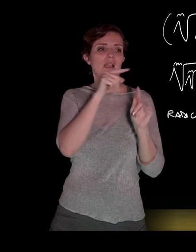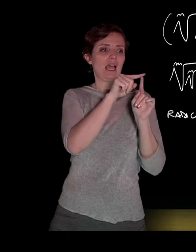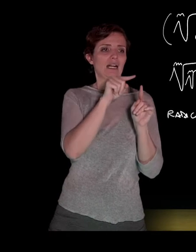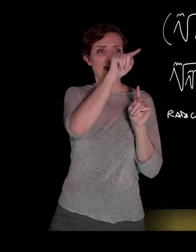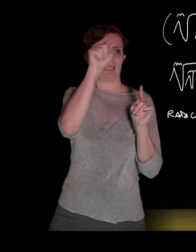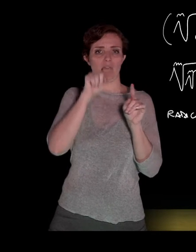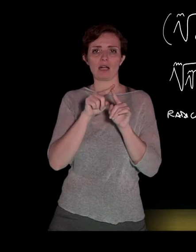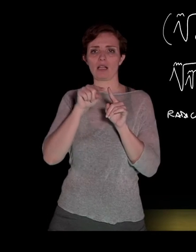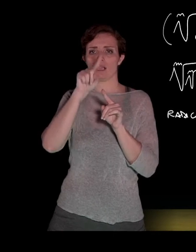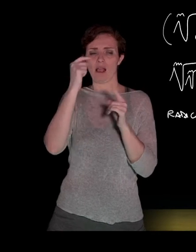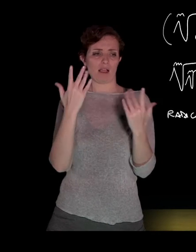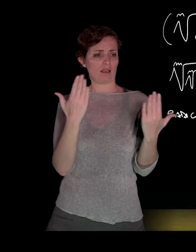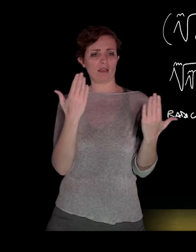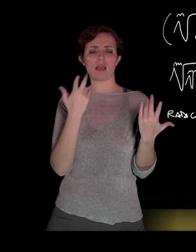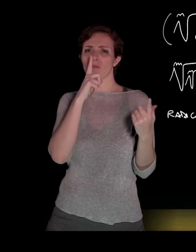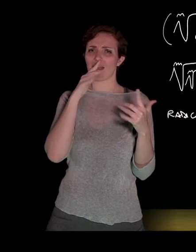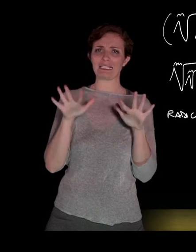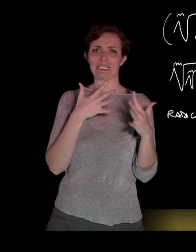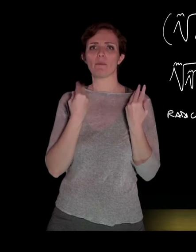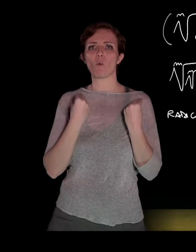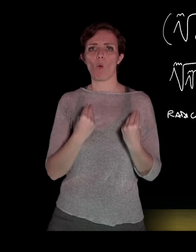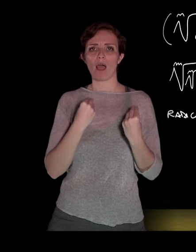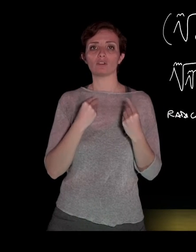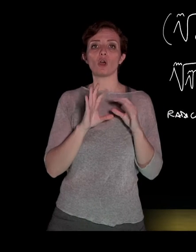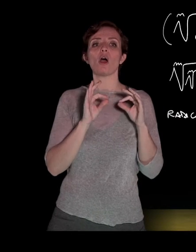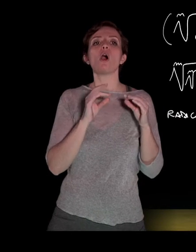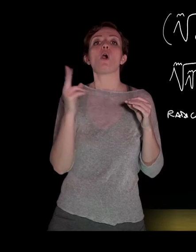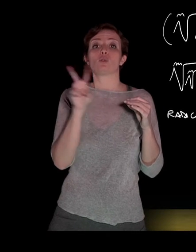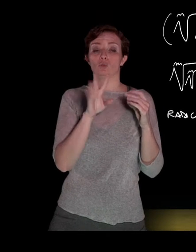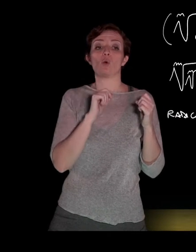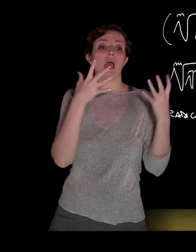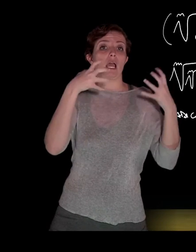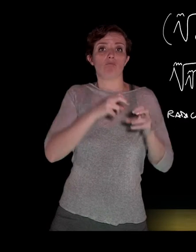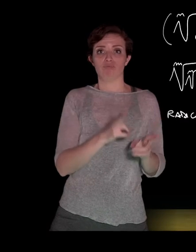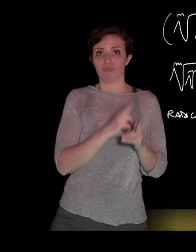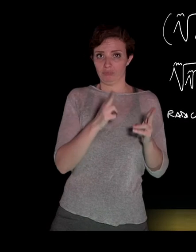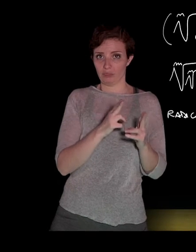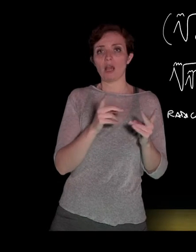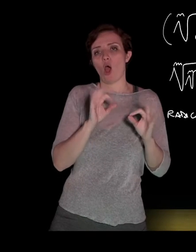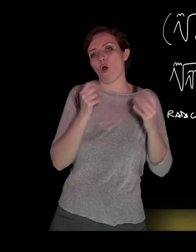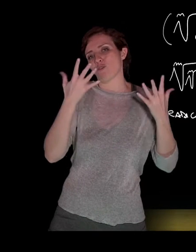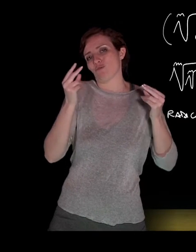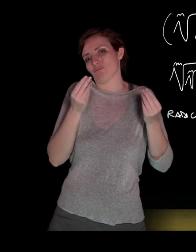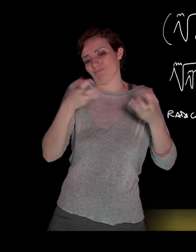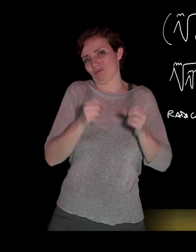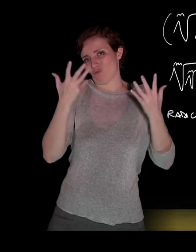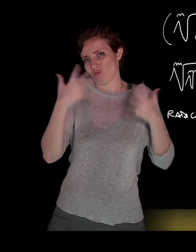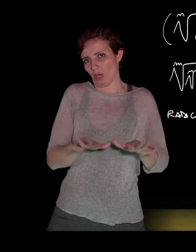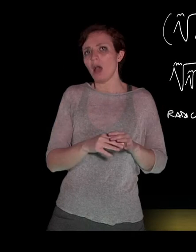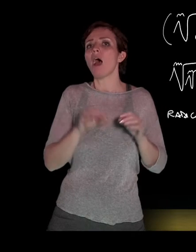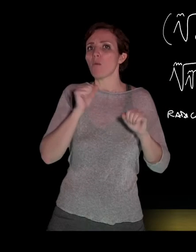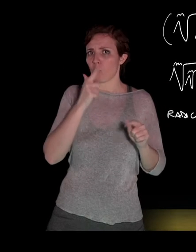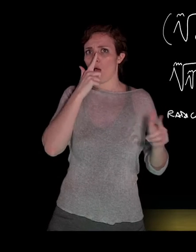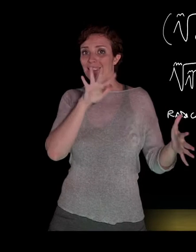irriducibili quindi oppure già ridotti evidentemente sono definiti simili se hanno lo stesso indice hanno lo stesso radicando e